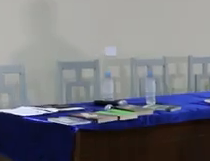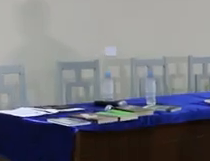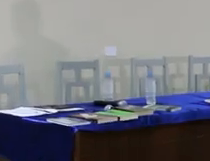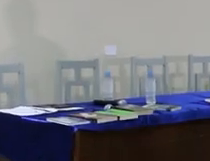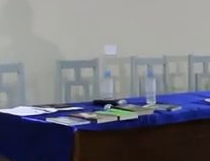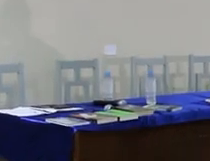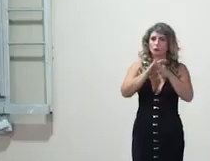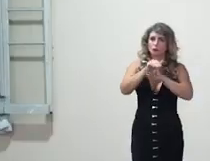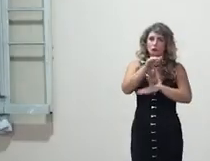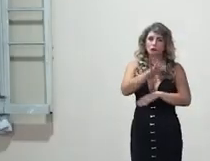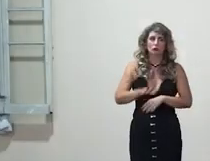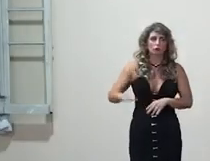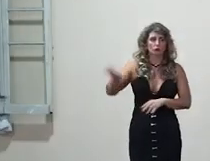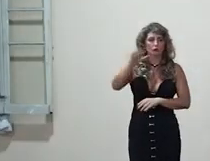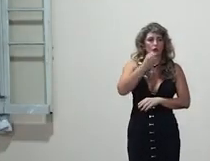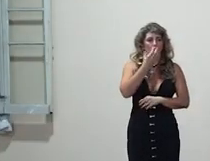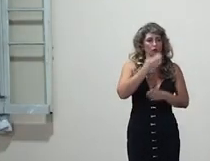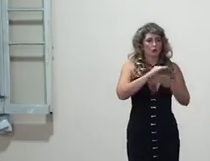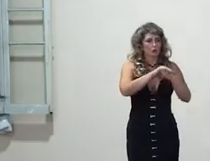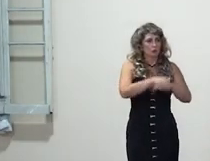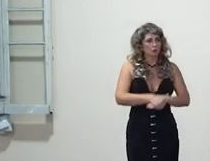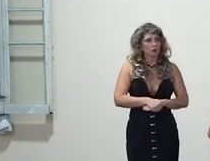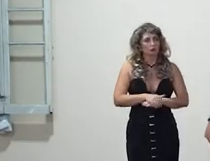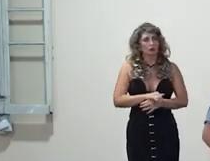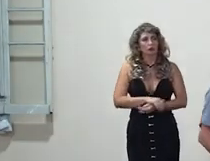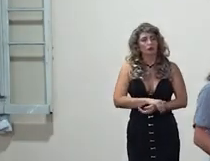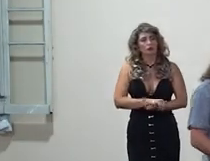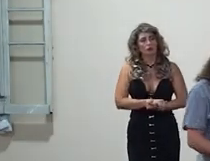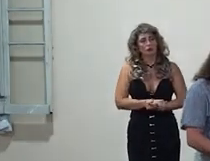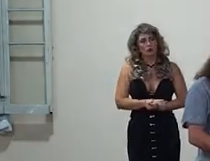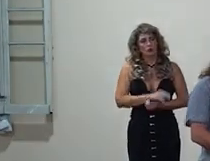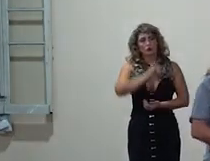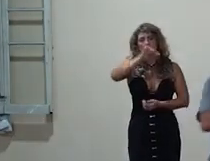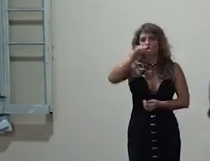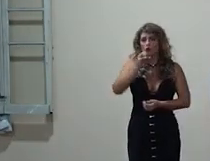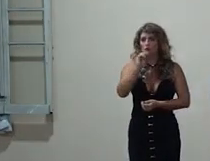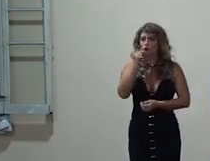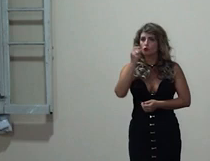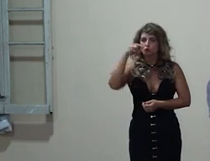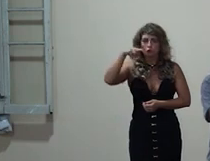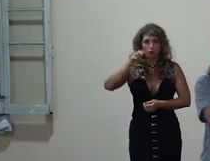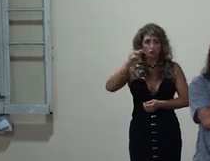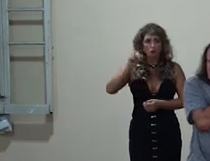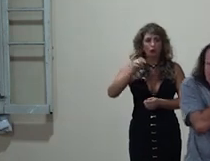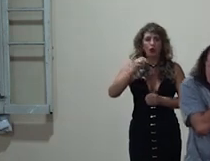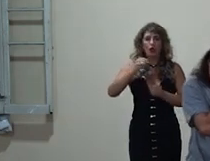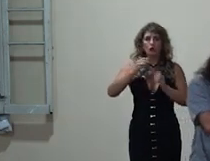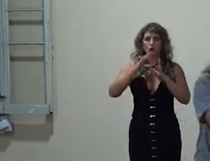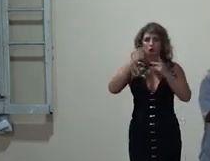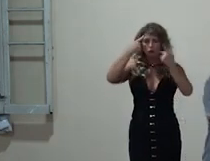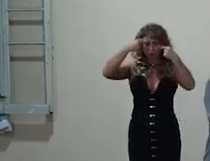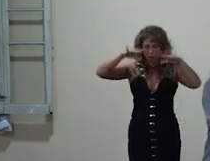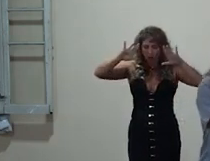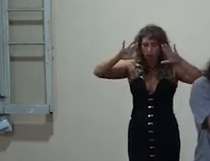Boa noite a todos. Boa noite a você também. Eu sou o Johnson, sou o Mago das Bolhas, sou artista aqui da